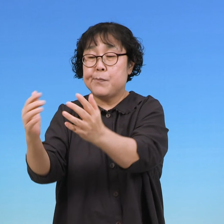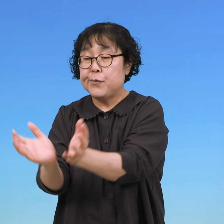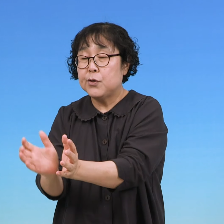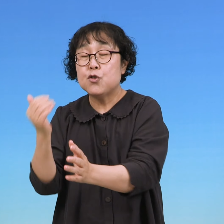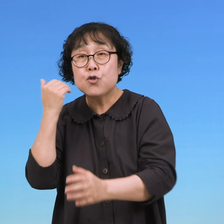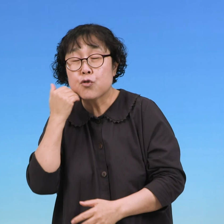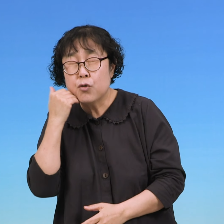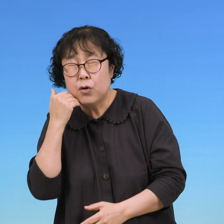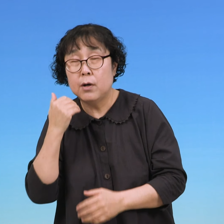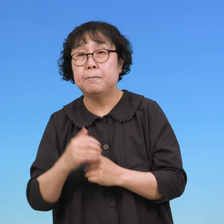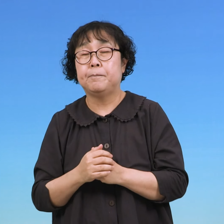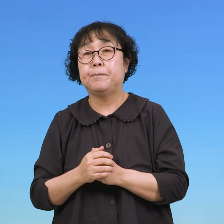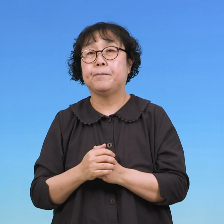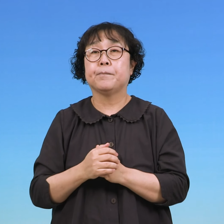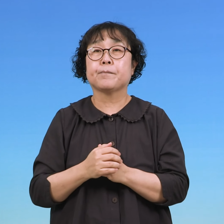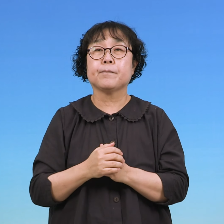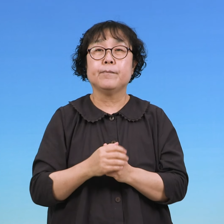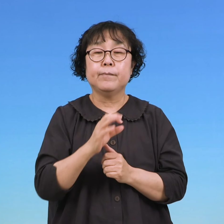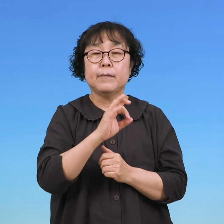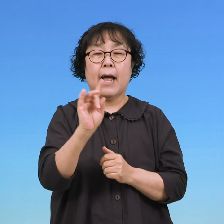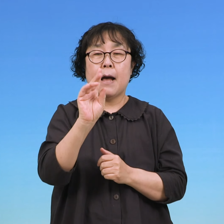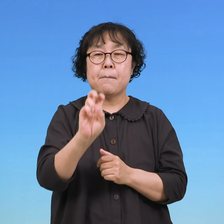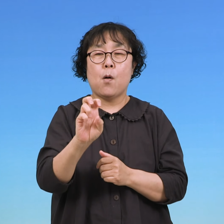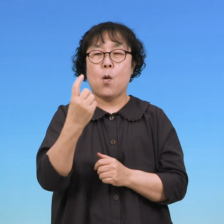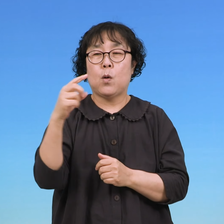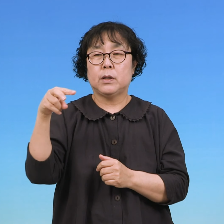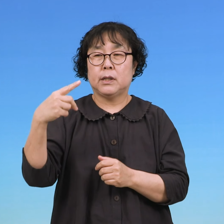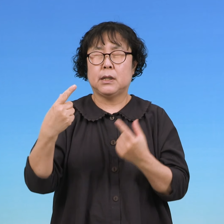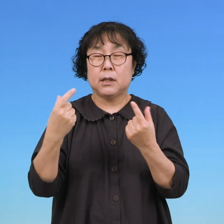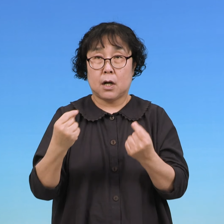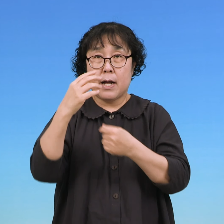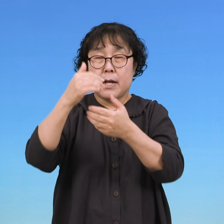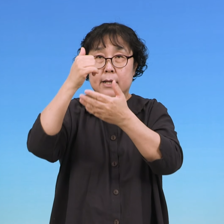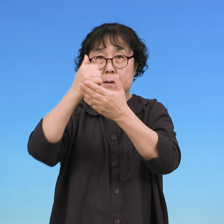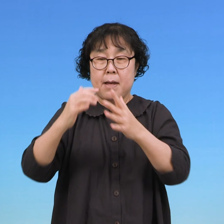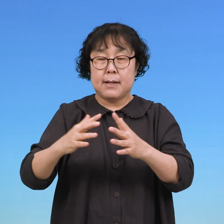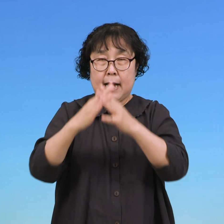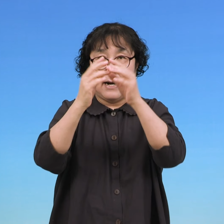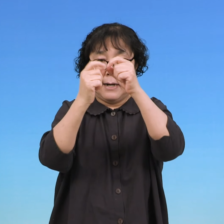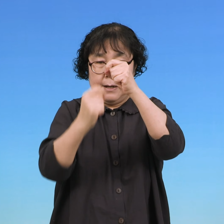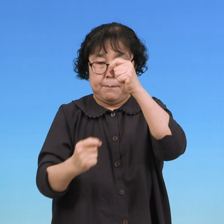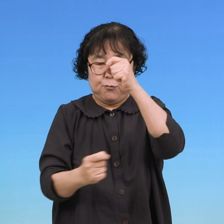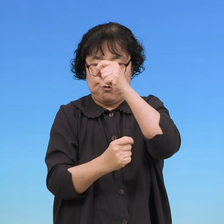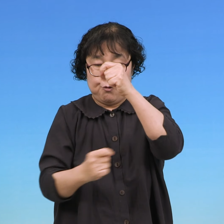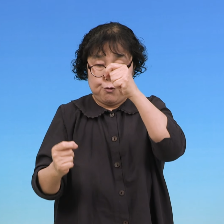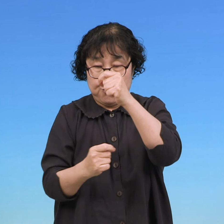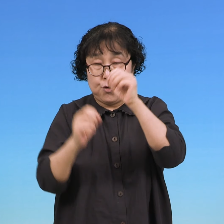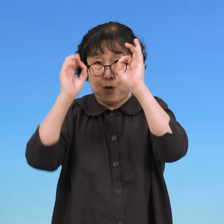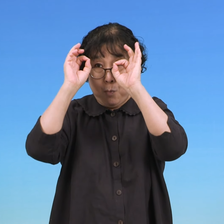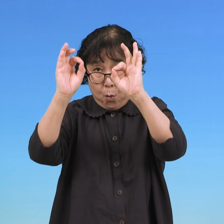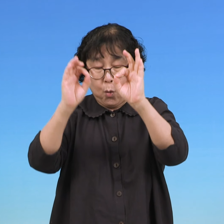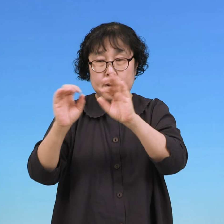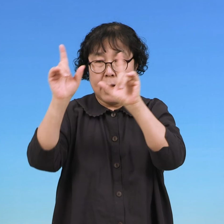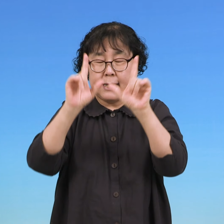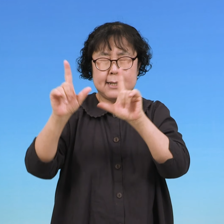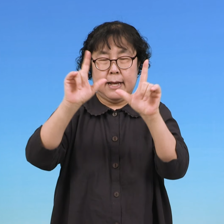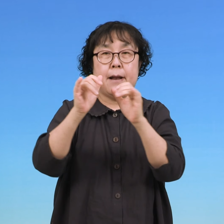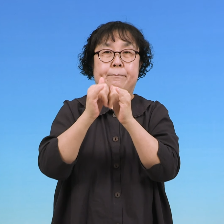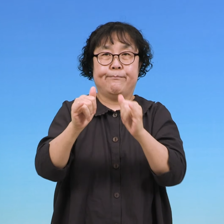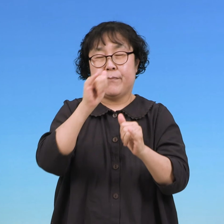부류에 어떤 사람이 있느냐. 오늘 본문의 아모스 선지자처럼요. 하나님의 다림줄을 보며 사는 사람이